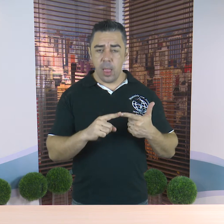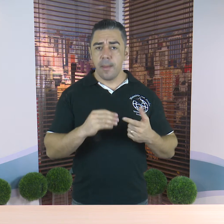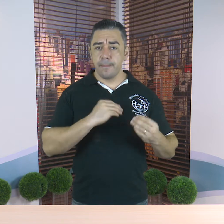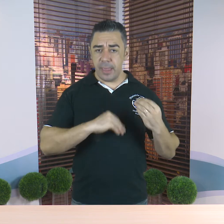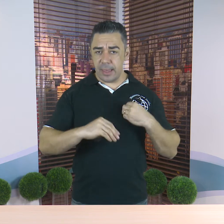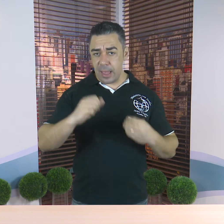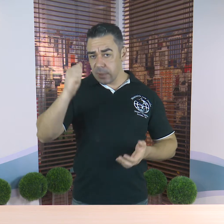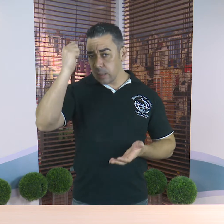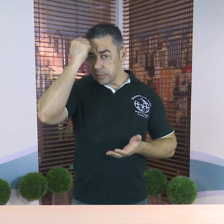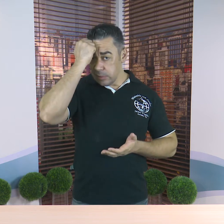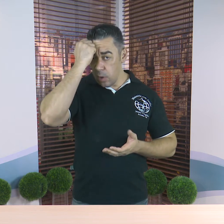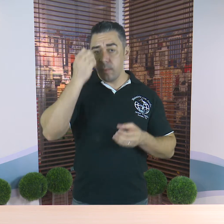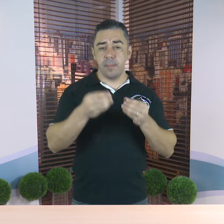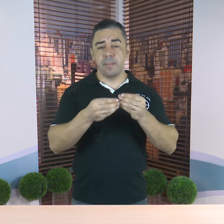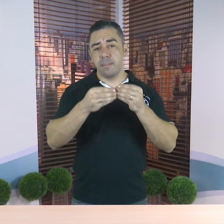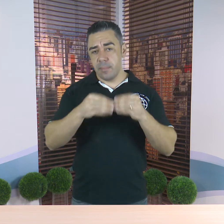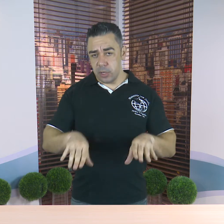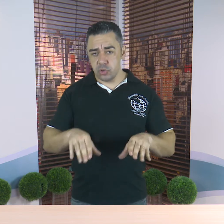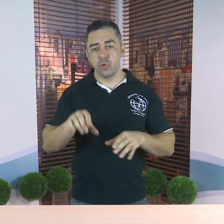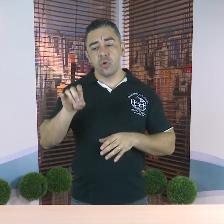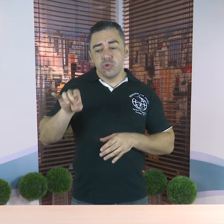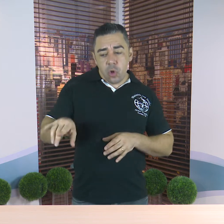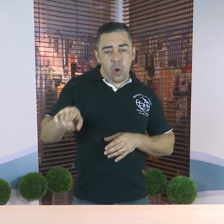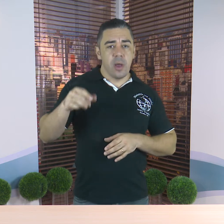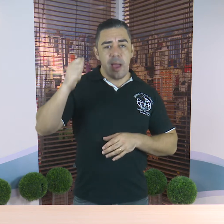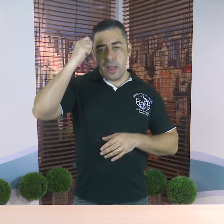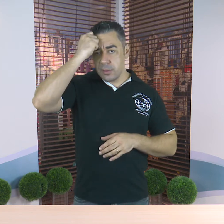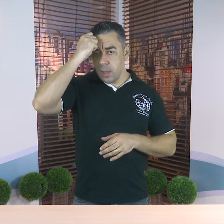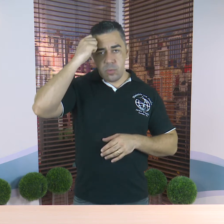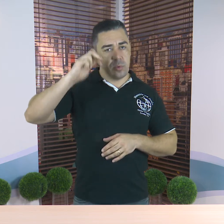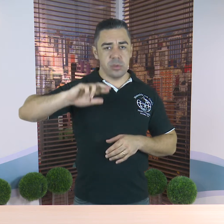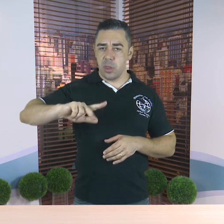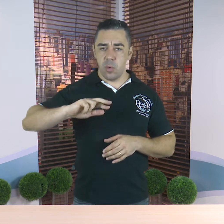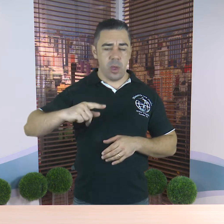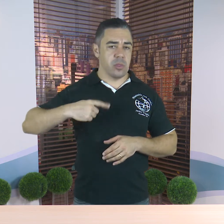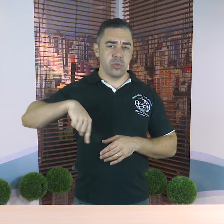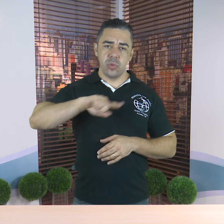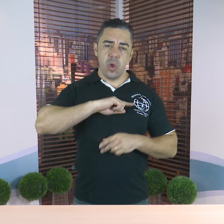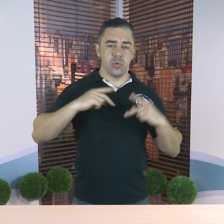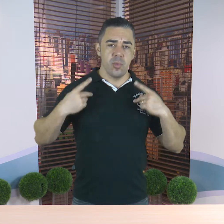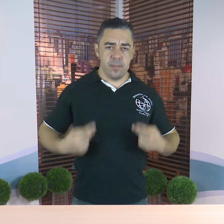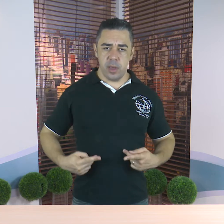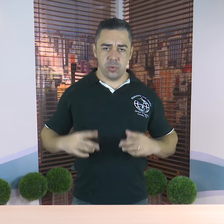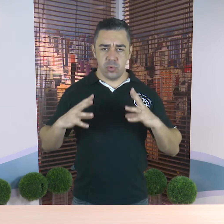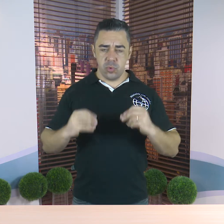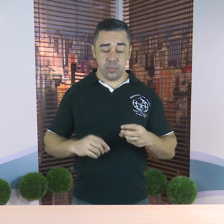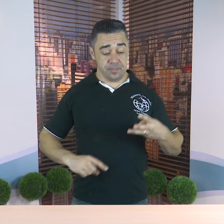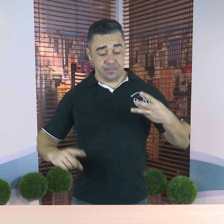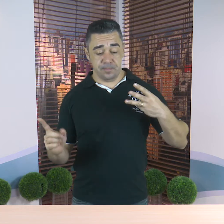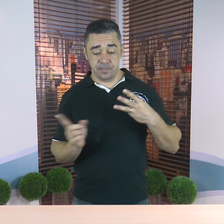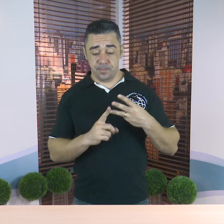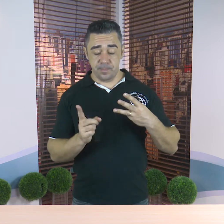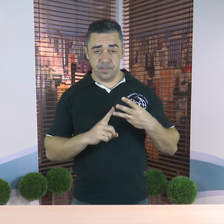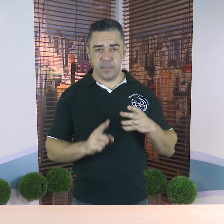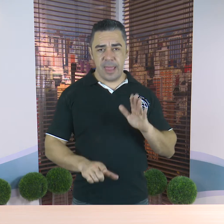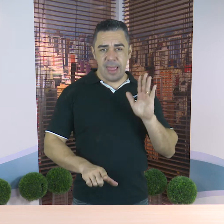Adão prejudicou somente a ele e não a estirpe humana. 3. A lei conduz